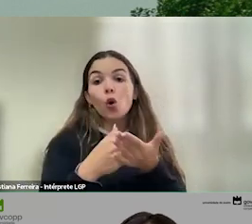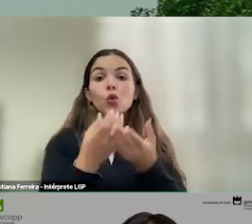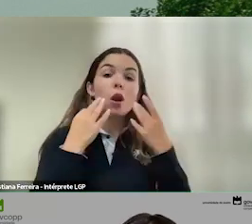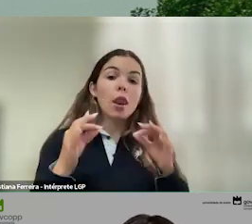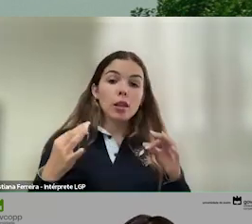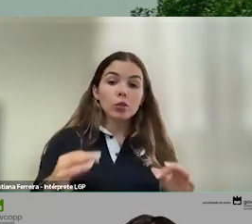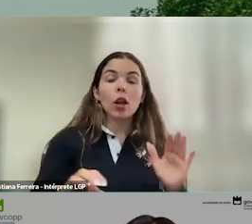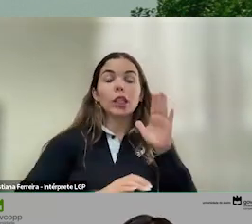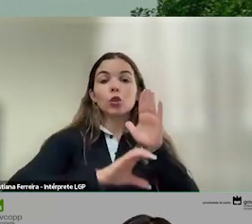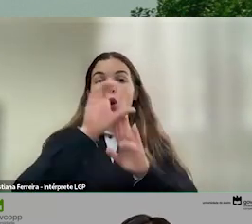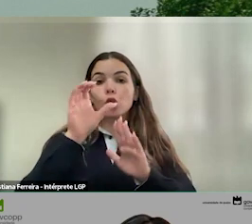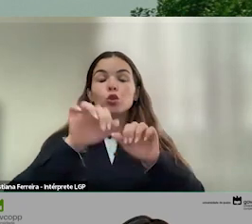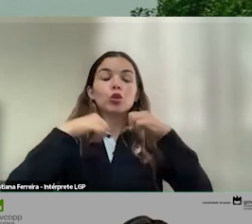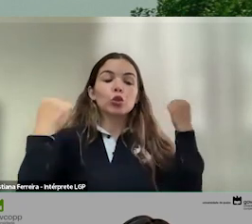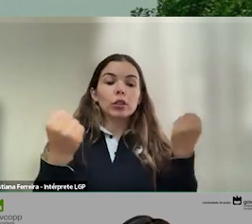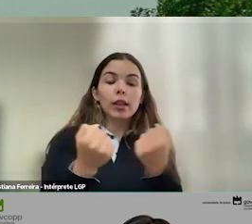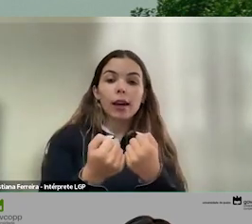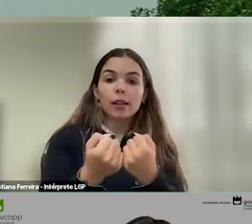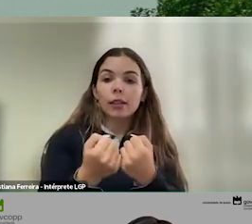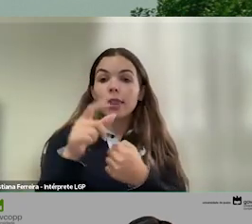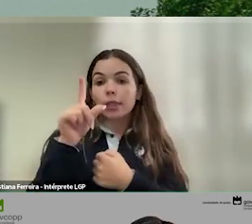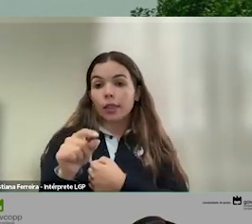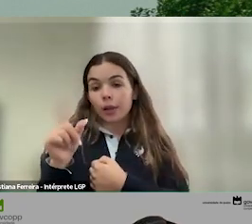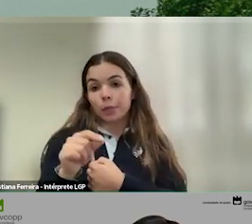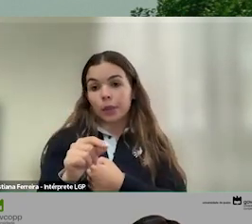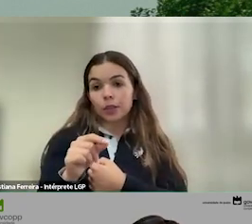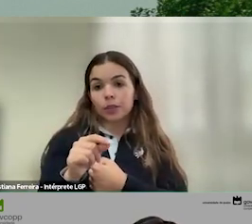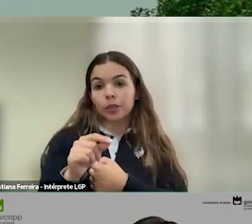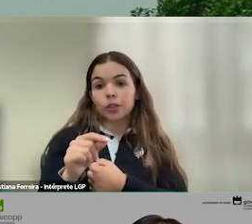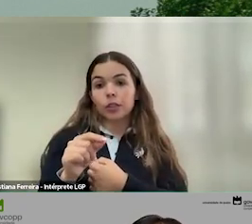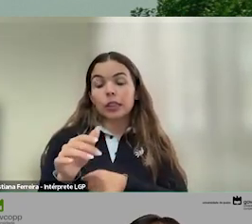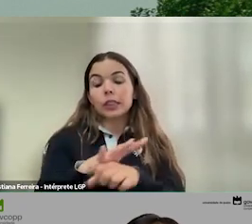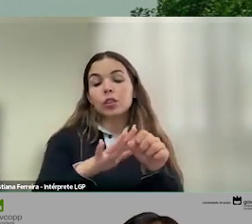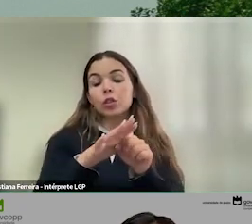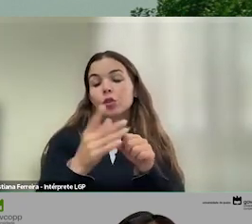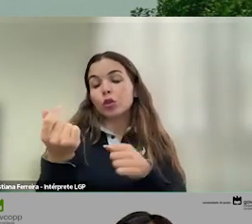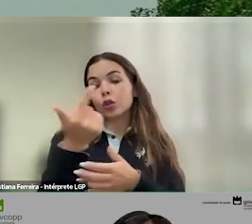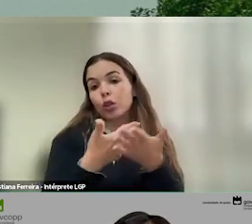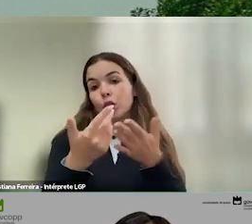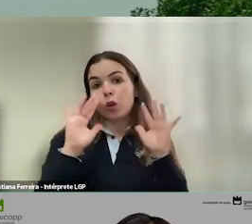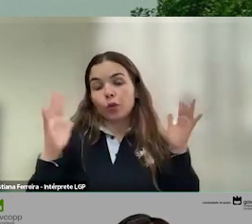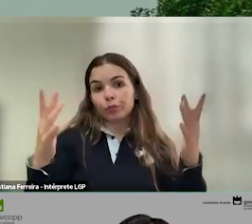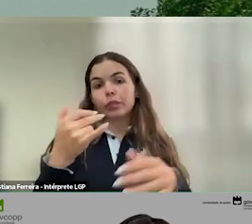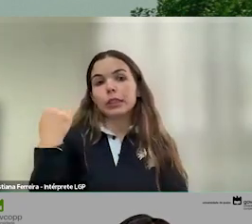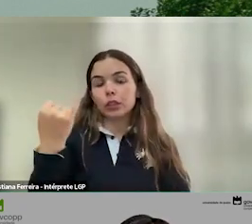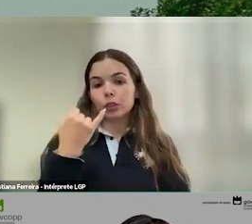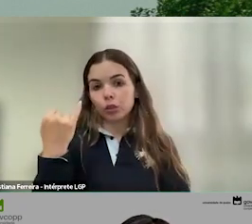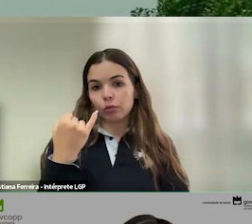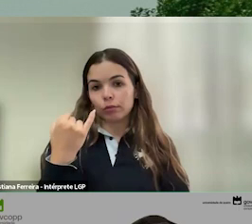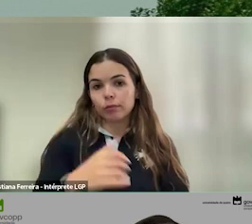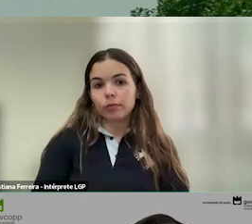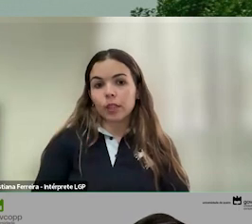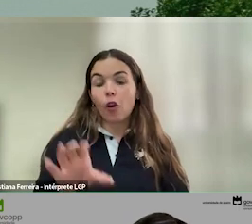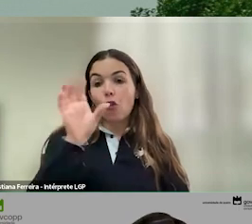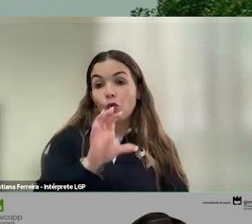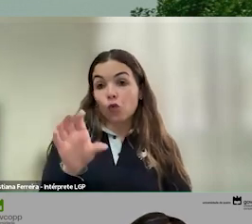condições sociais e também sobre as questões económicas e o ambiente institucional, e de que